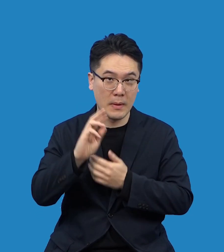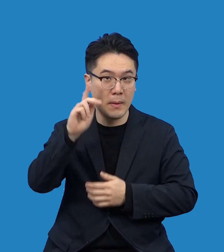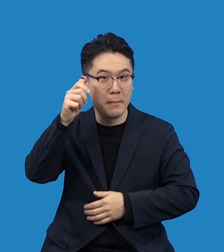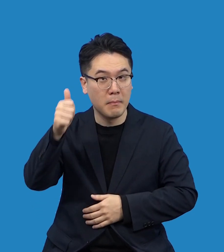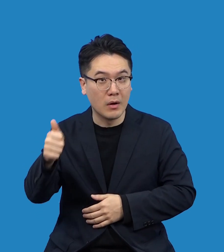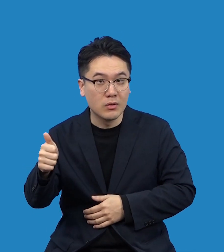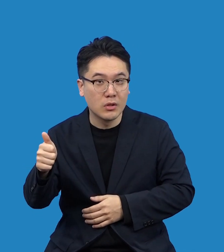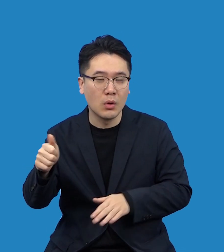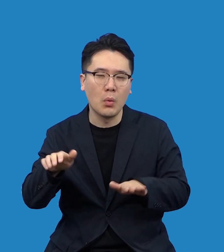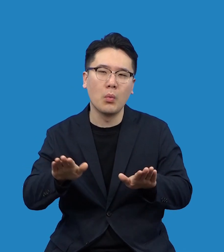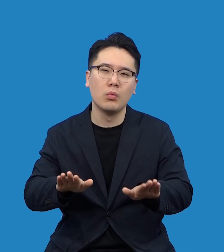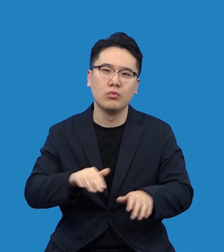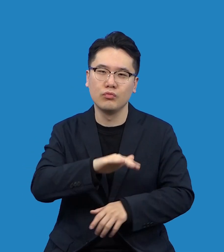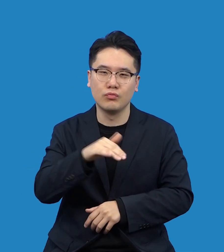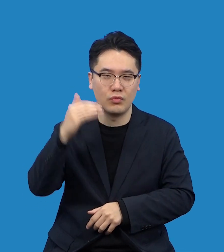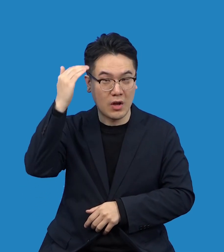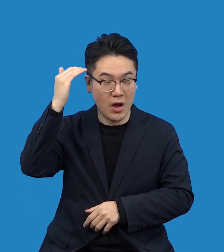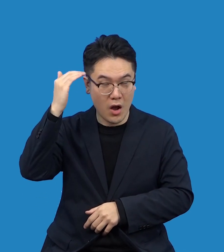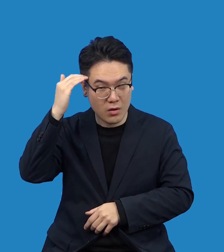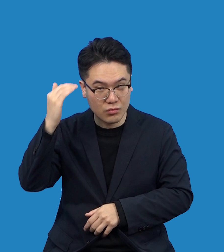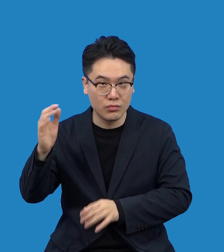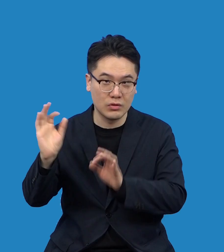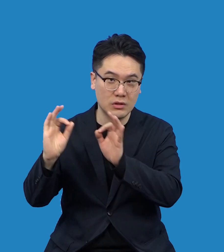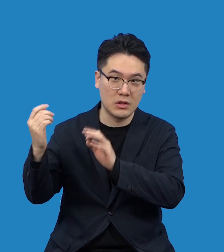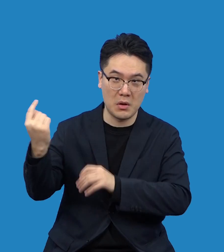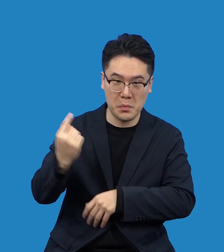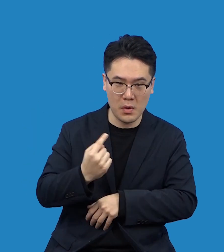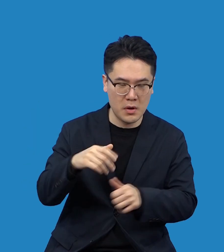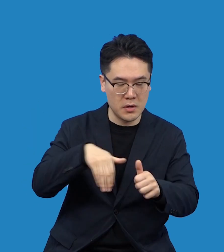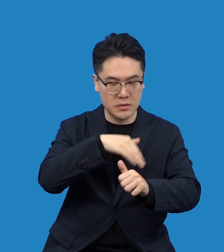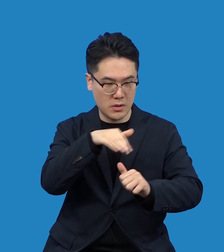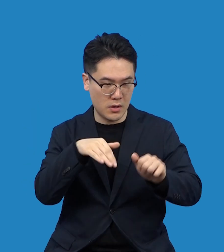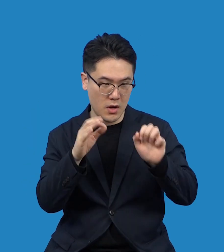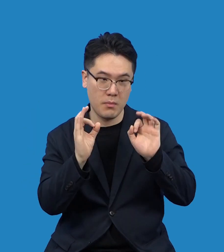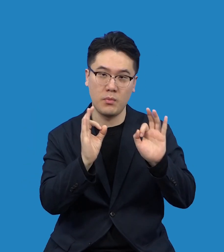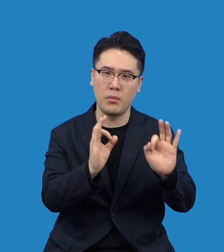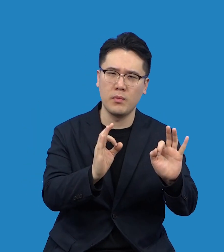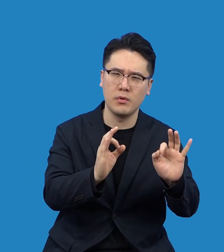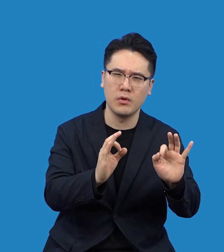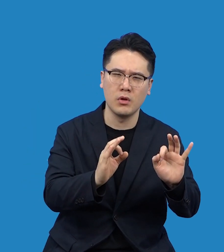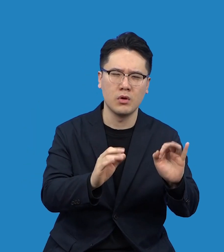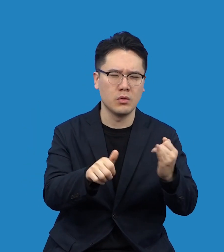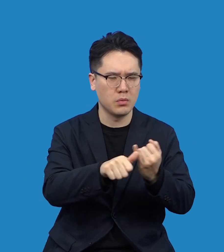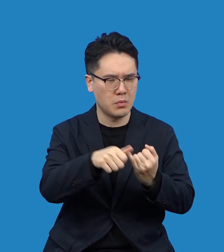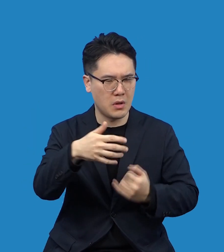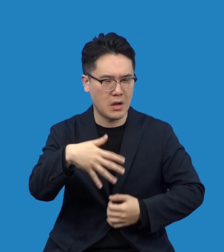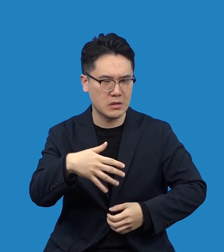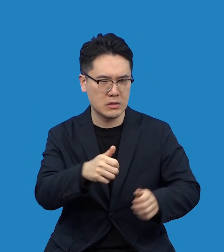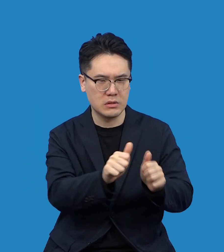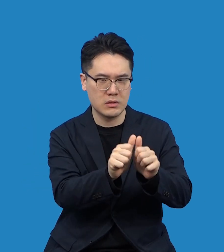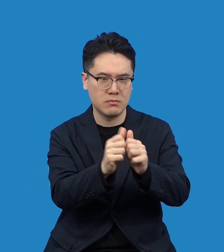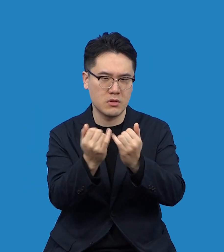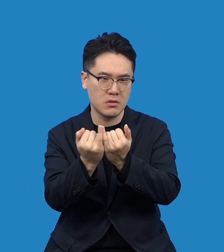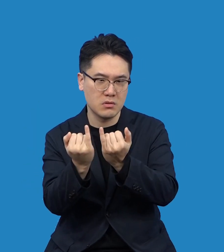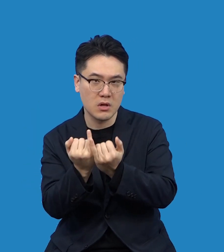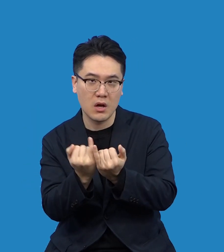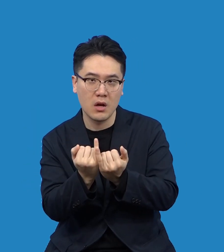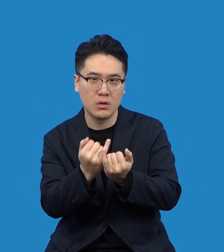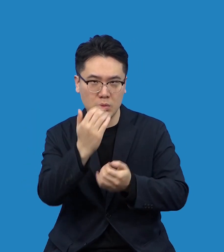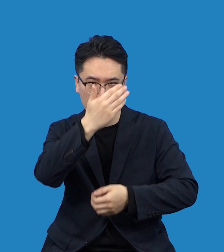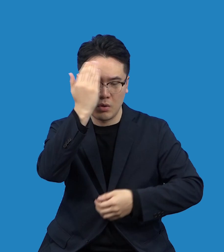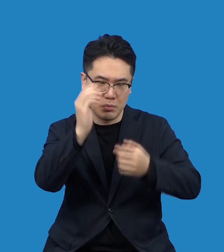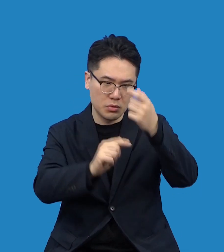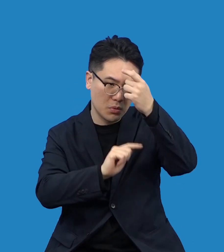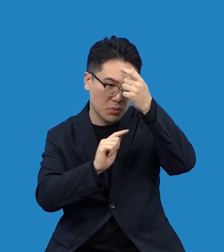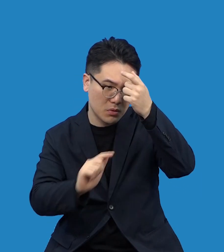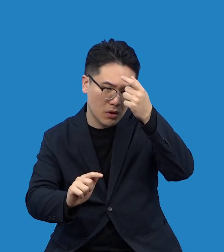우리나라의 상황에 찾아왔다면 우리나라 미혼 남녀들에게 오늘 우리 젊은 성도들에게